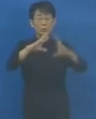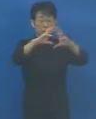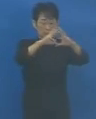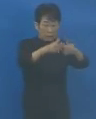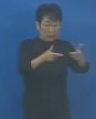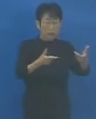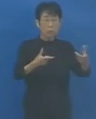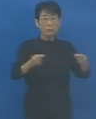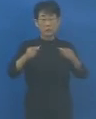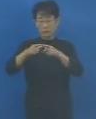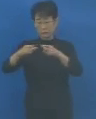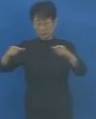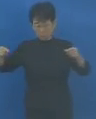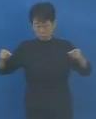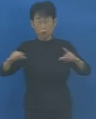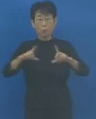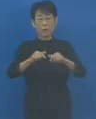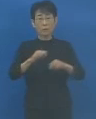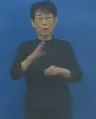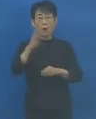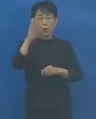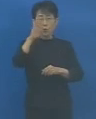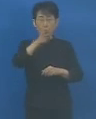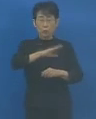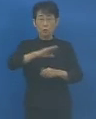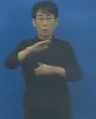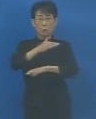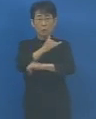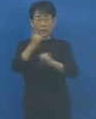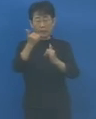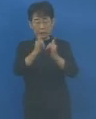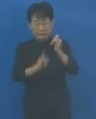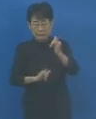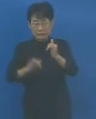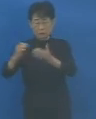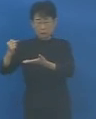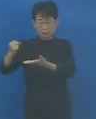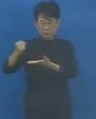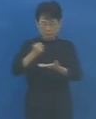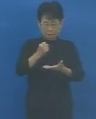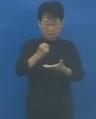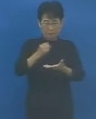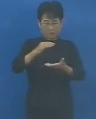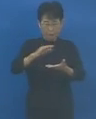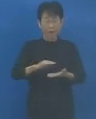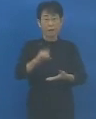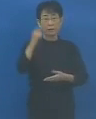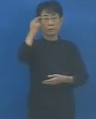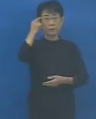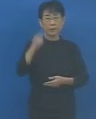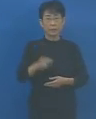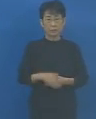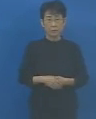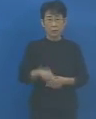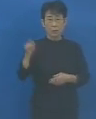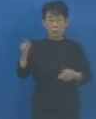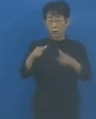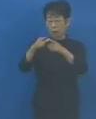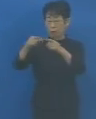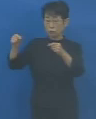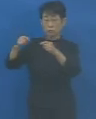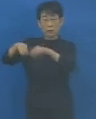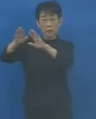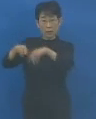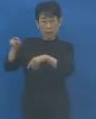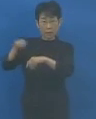ら、負の歴史を形成したと思っております。これは国の、なされたことでは